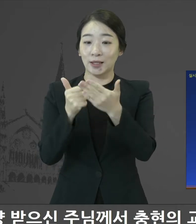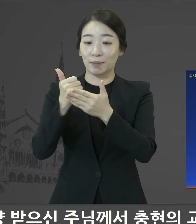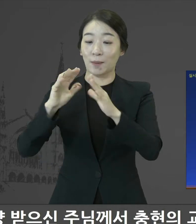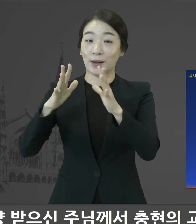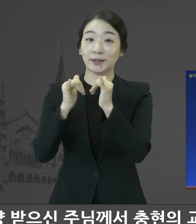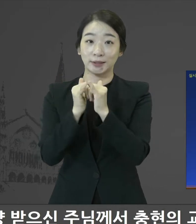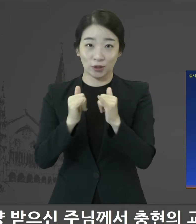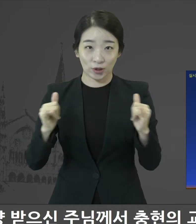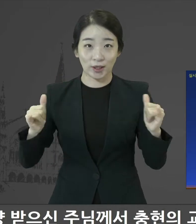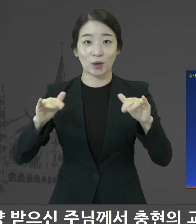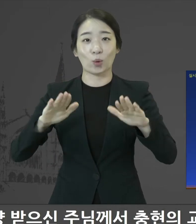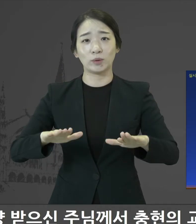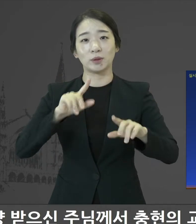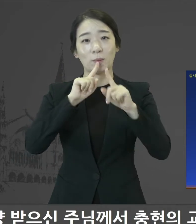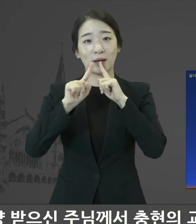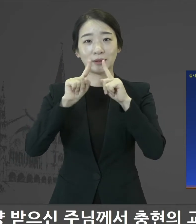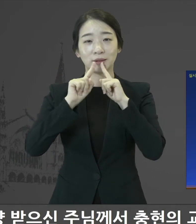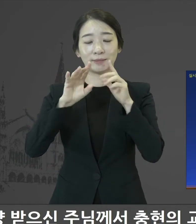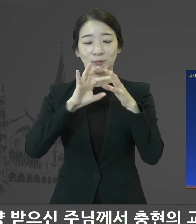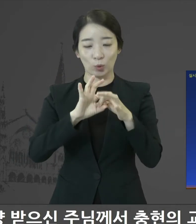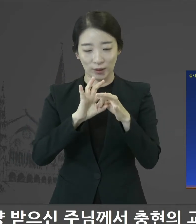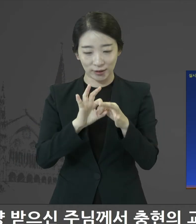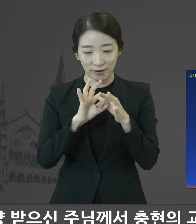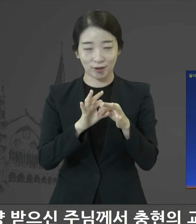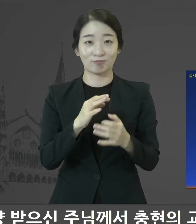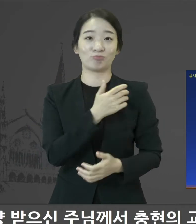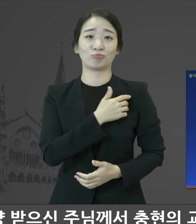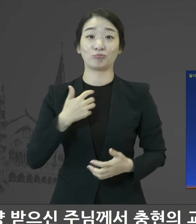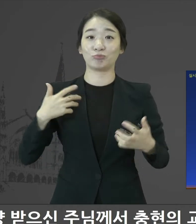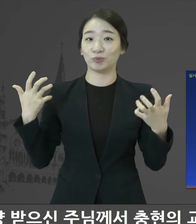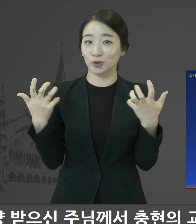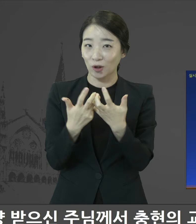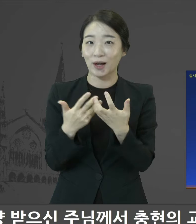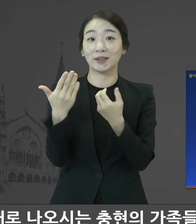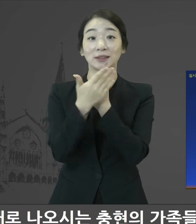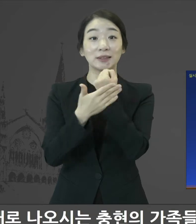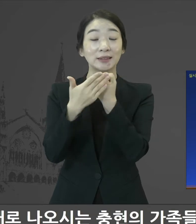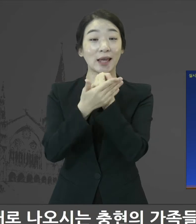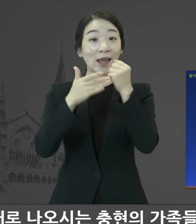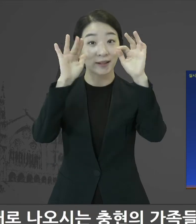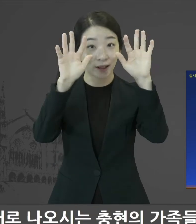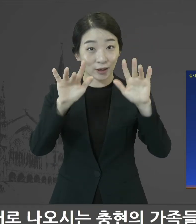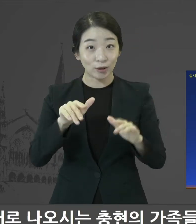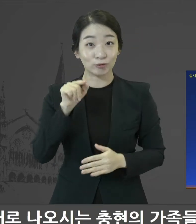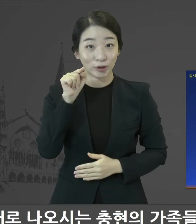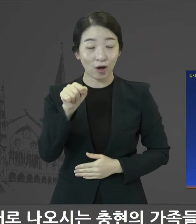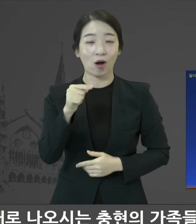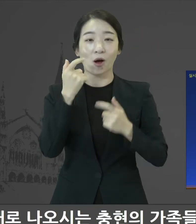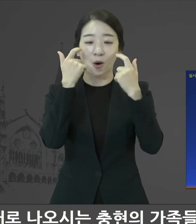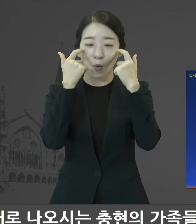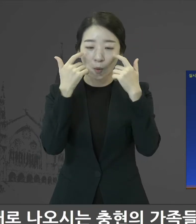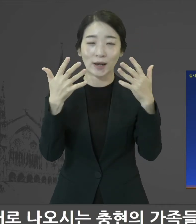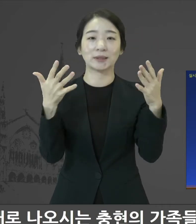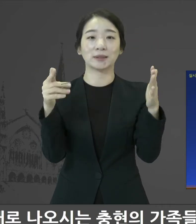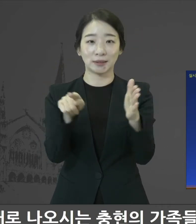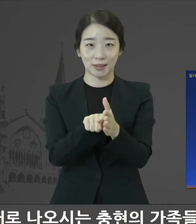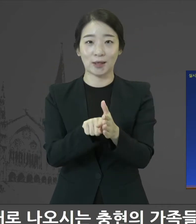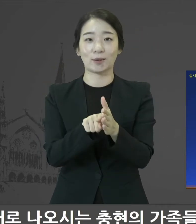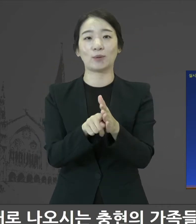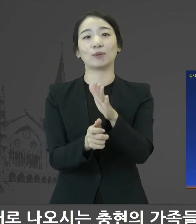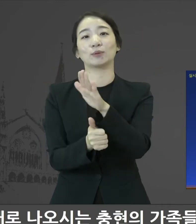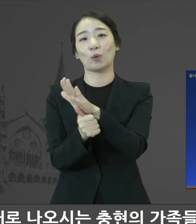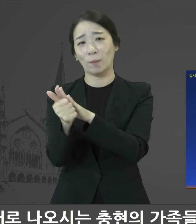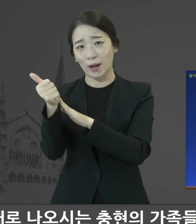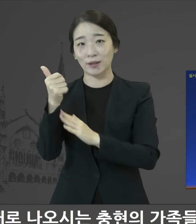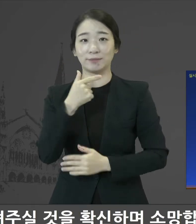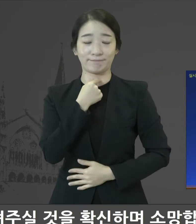백성들에게 오늘도 말씀을 통해서 풍성한 은혜 내려주실 것을 확신하며 소망합니다.